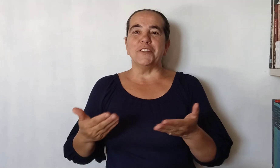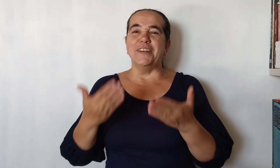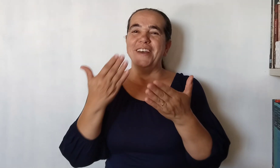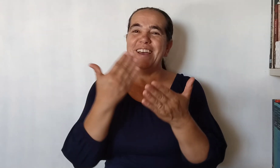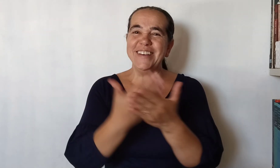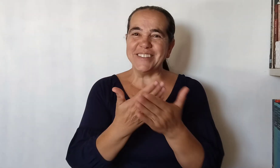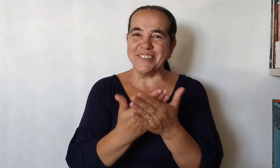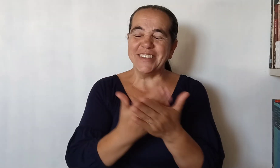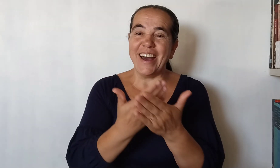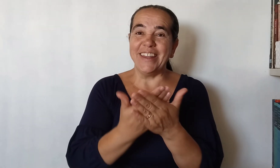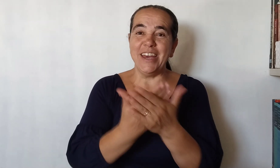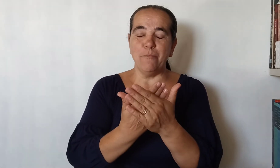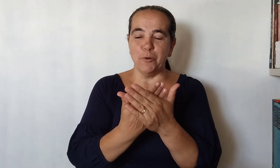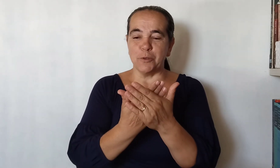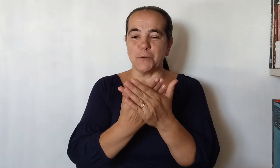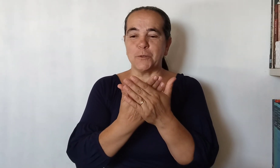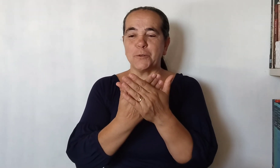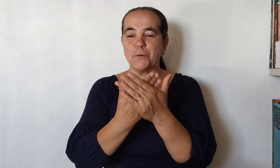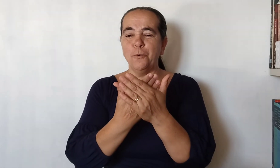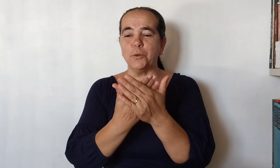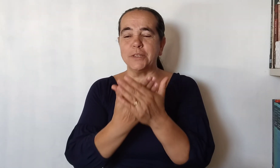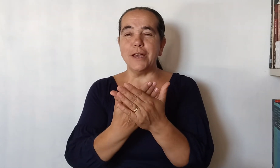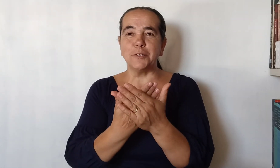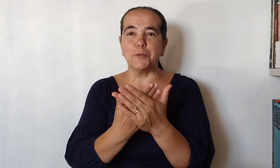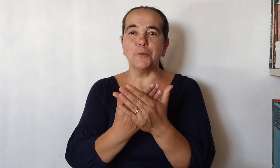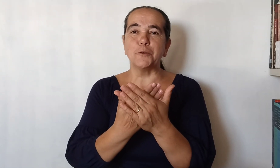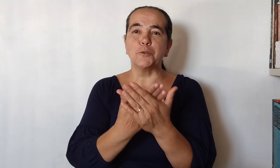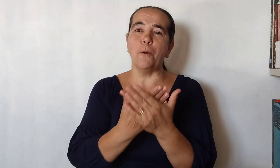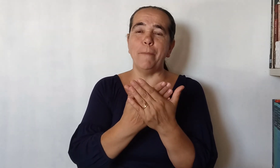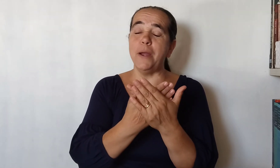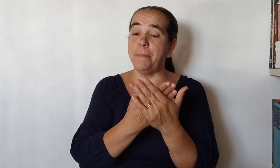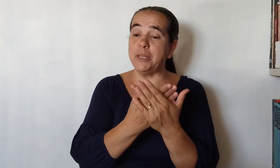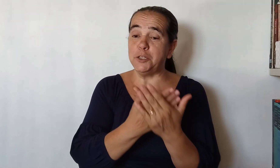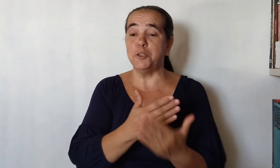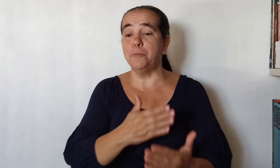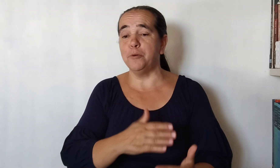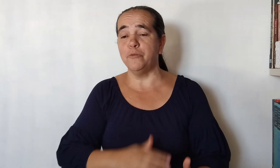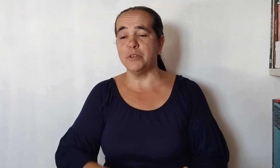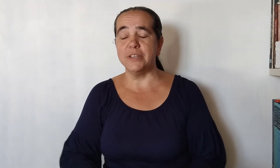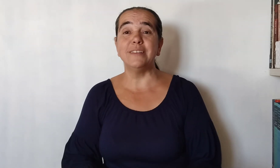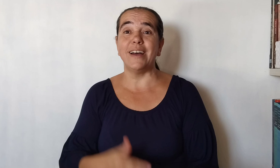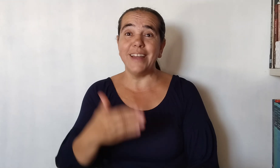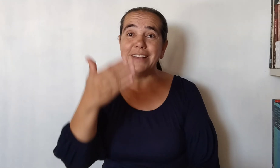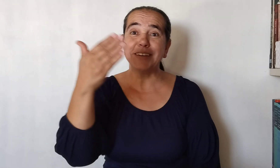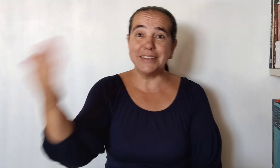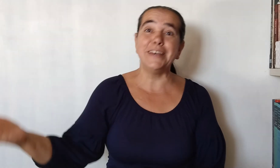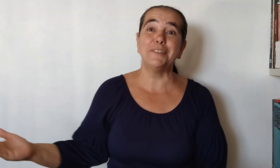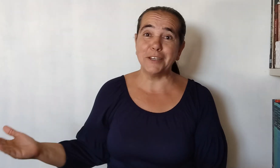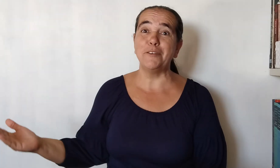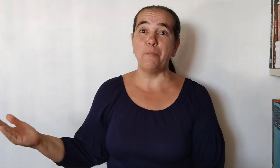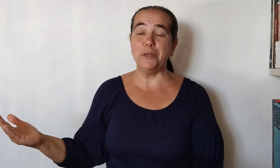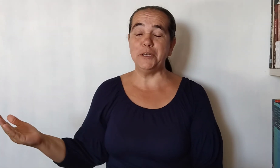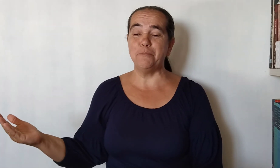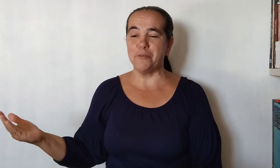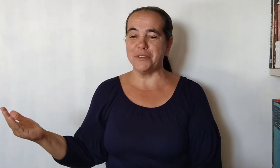Hoje estudaremos um texto super pedido por vocês. Aliás, que texto que não é pedido por